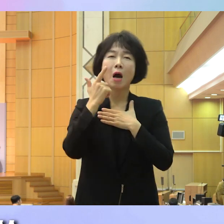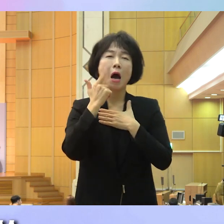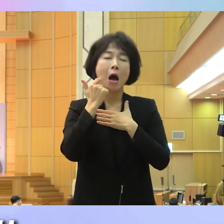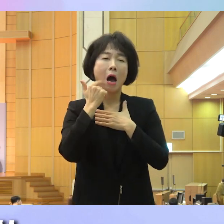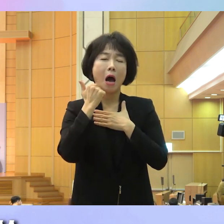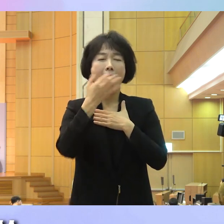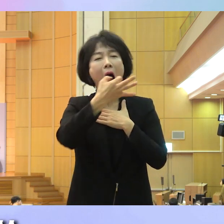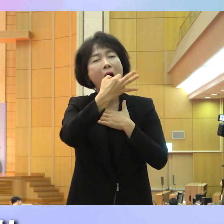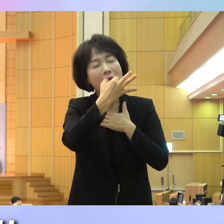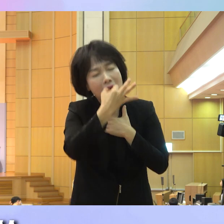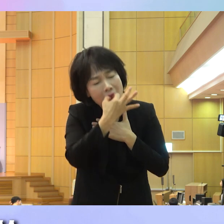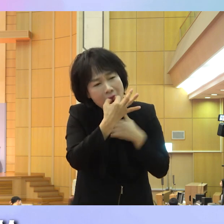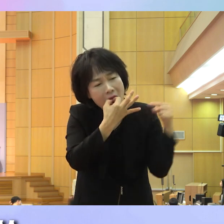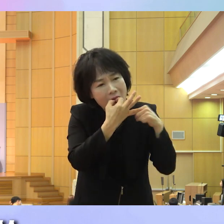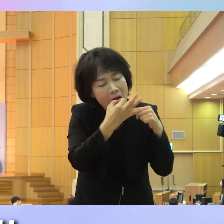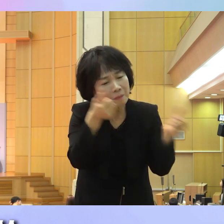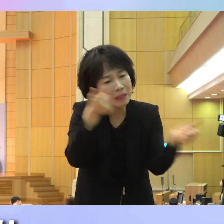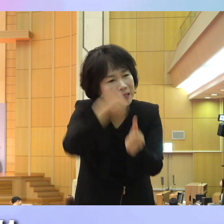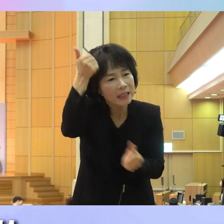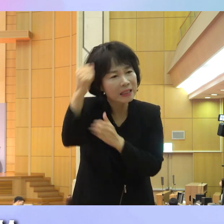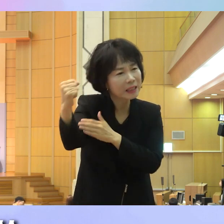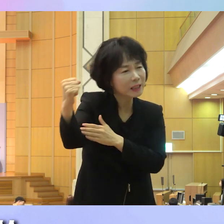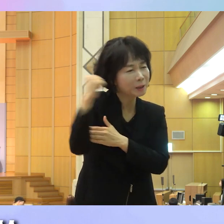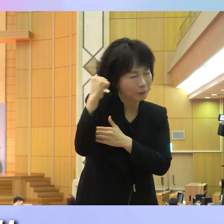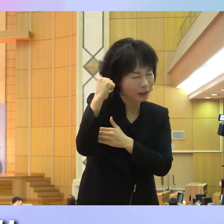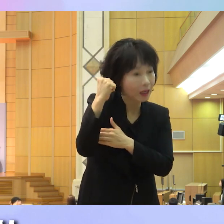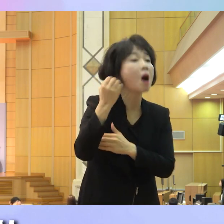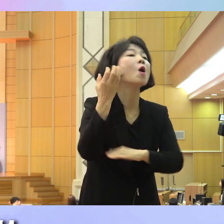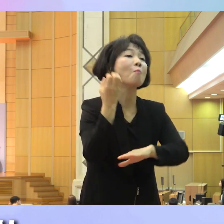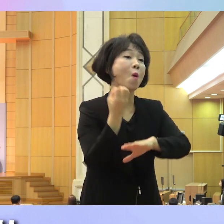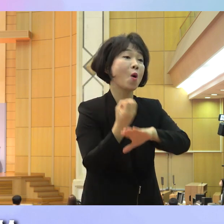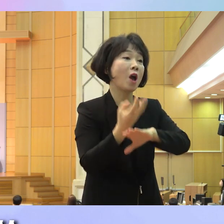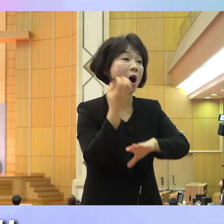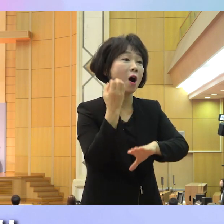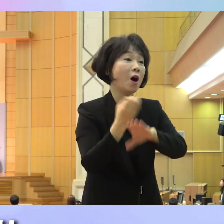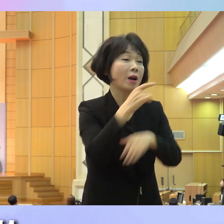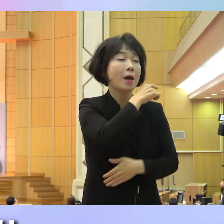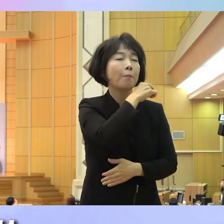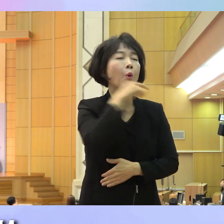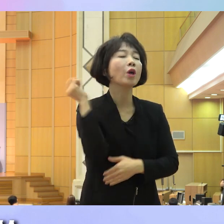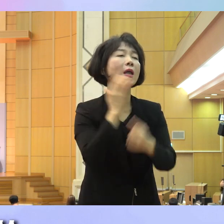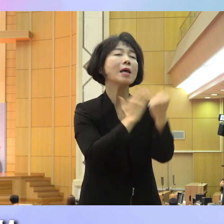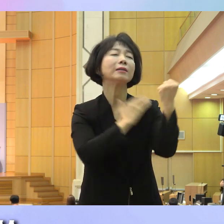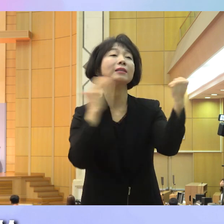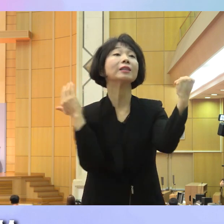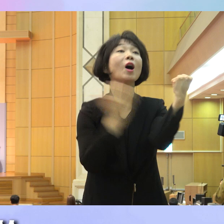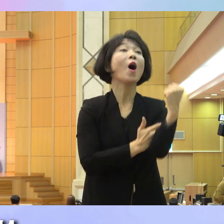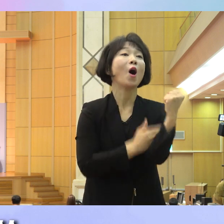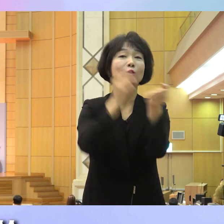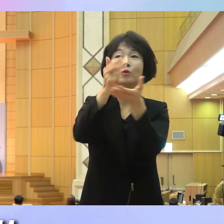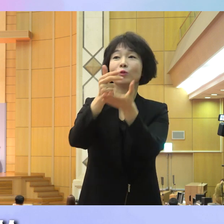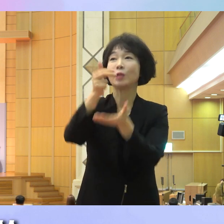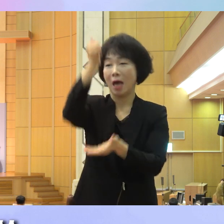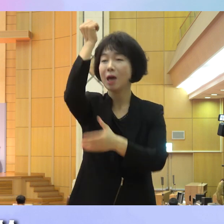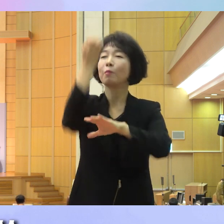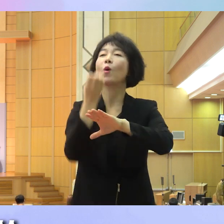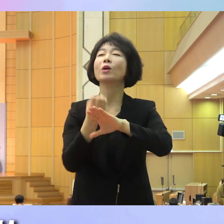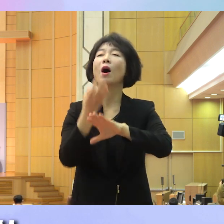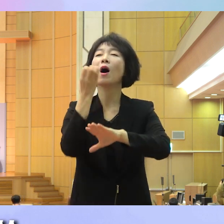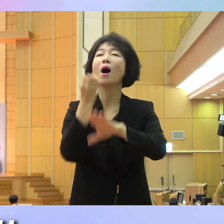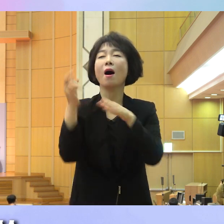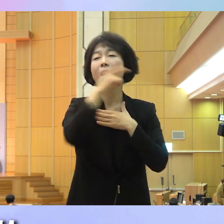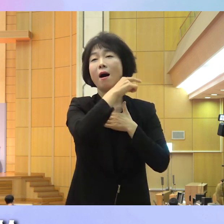힘은, 육체의 정욕을 이길 힘은 보혈의 능력,